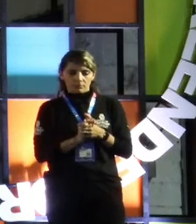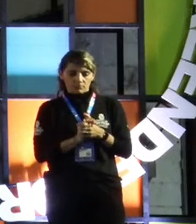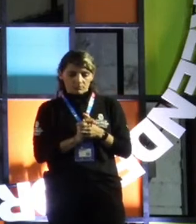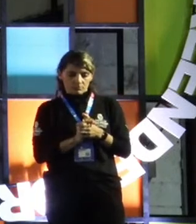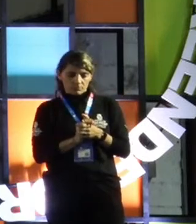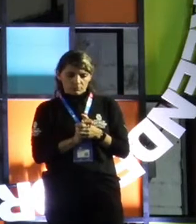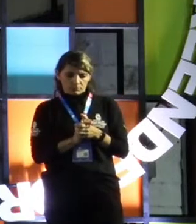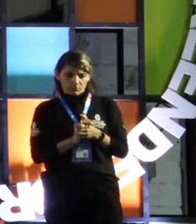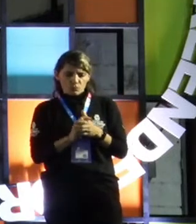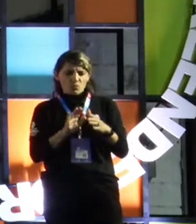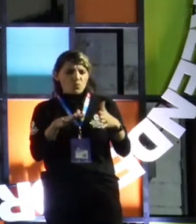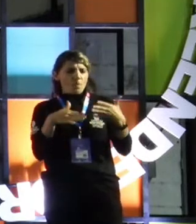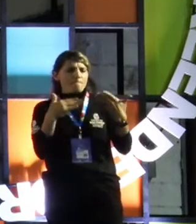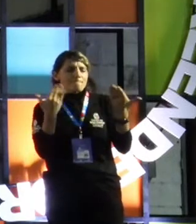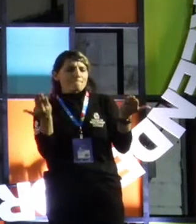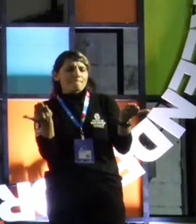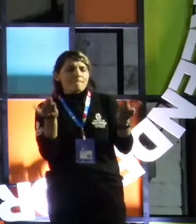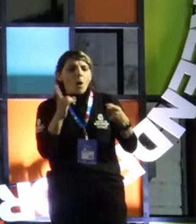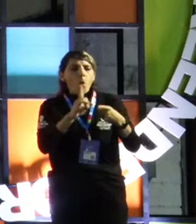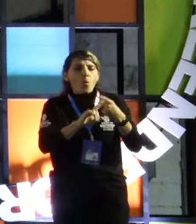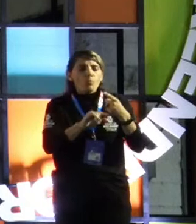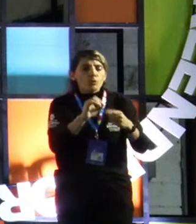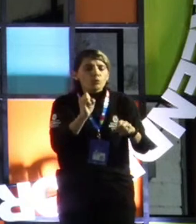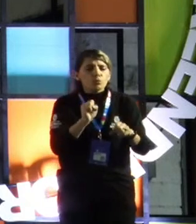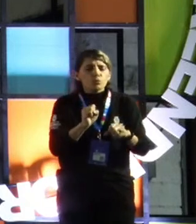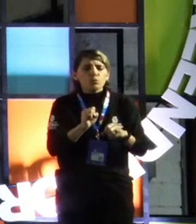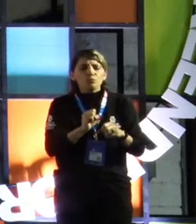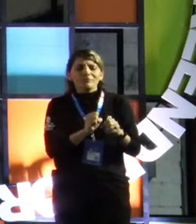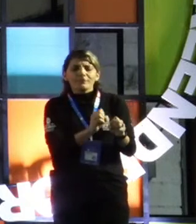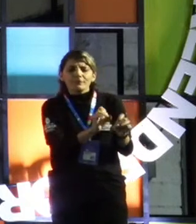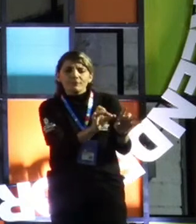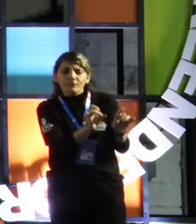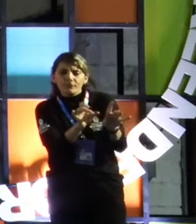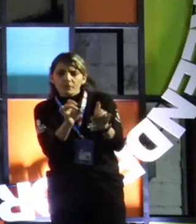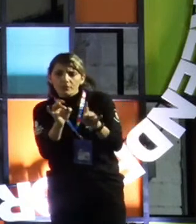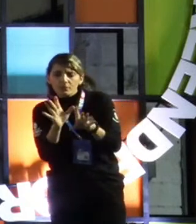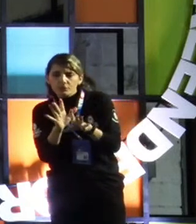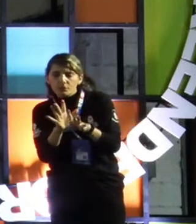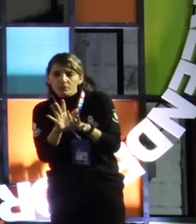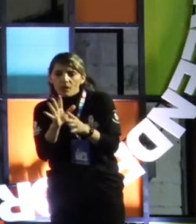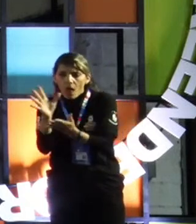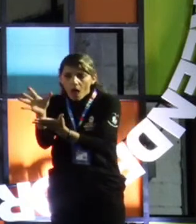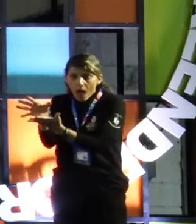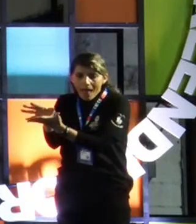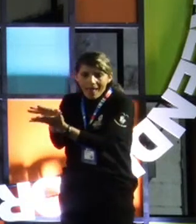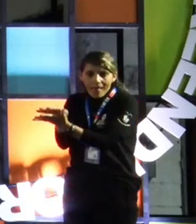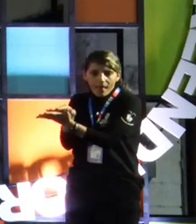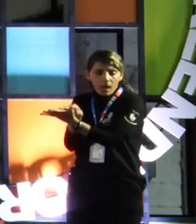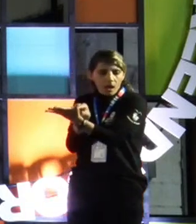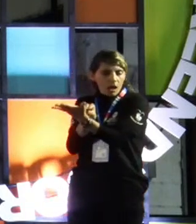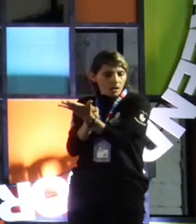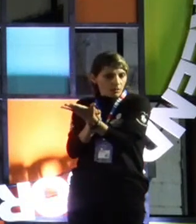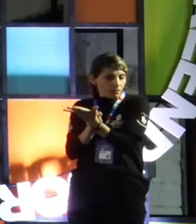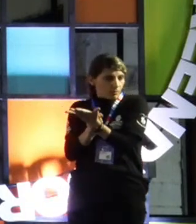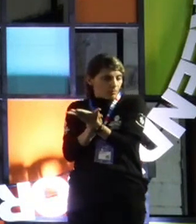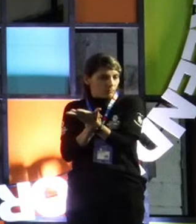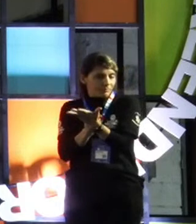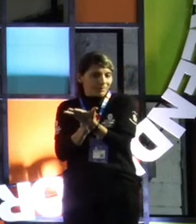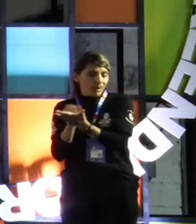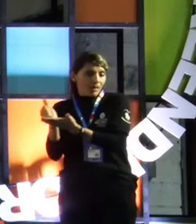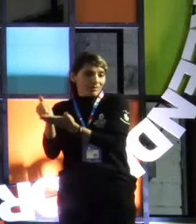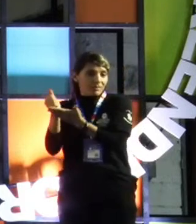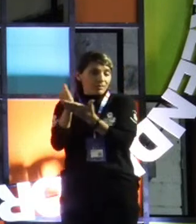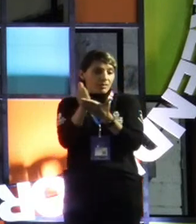os utensílios mais vendidos pela Amazon. Elas pegam aquilo, elas cadastram a conta, uma conta específica delas, um link